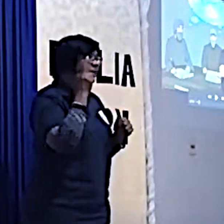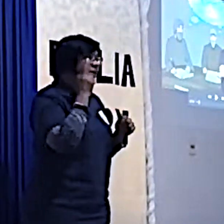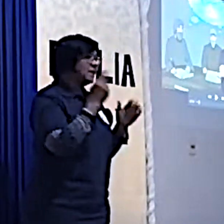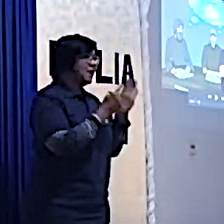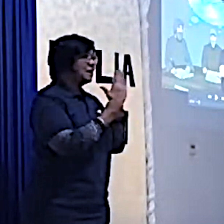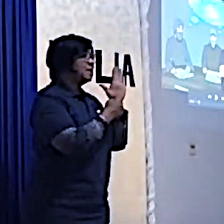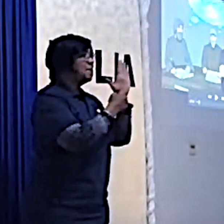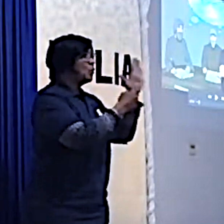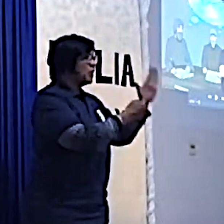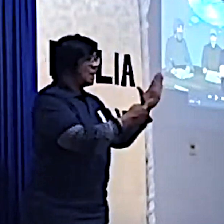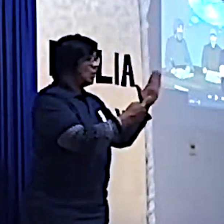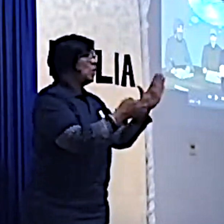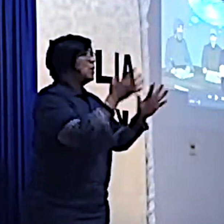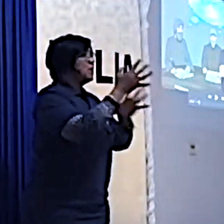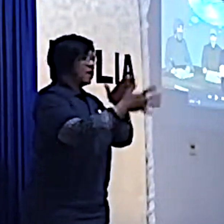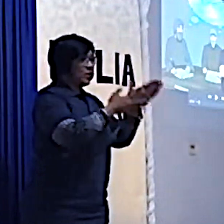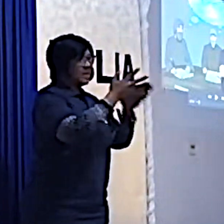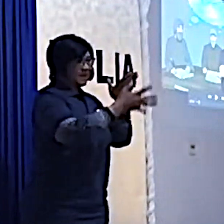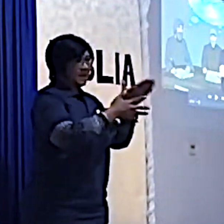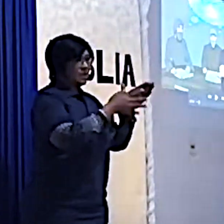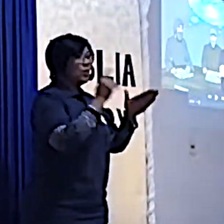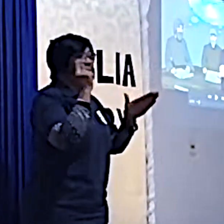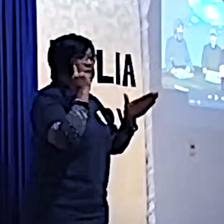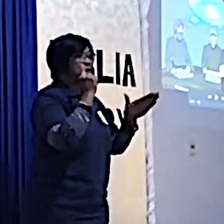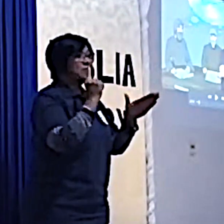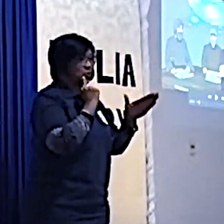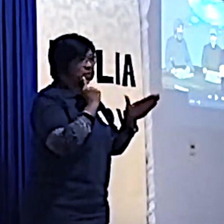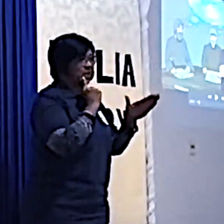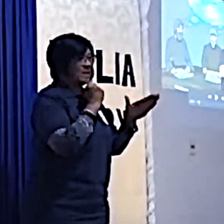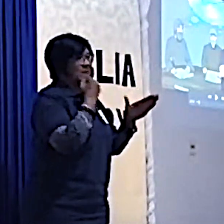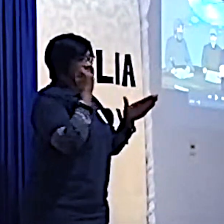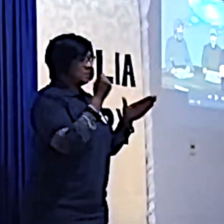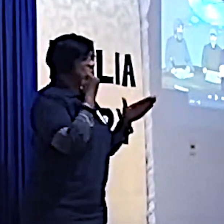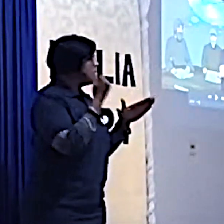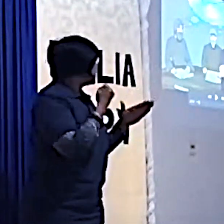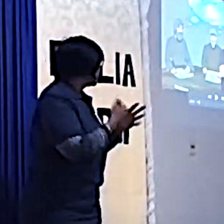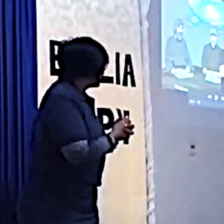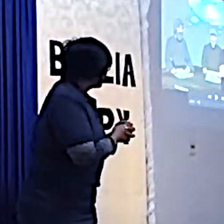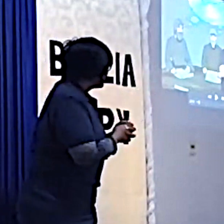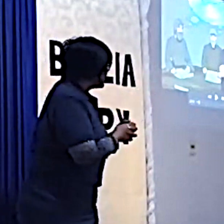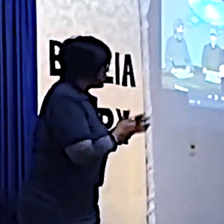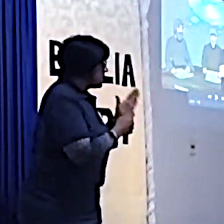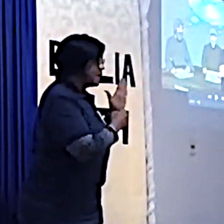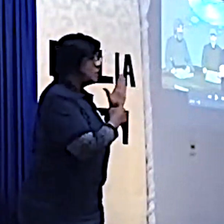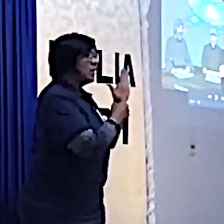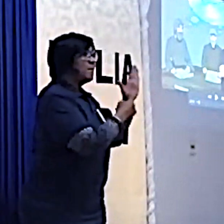es el que hace de modelo de lengua de señas, una persona sorda. Es muy importante. Entonces esa es una